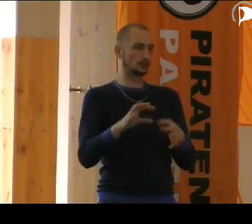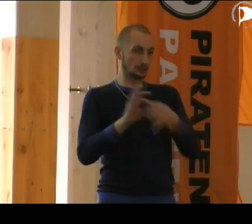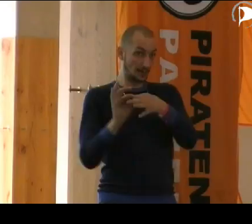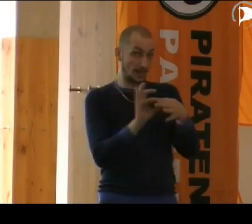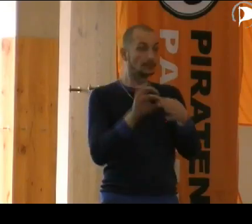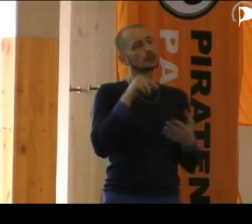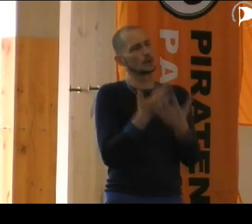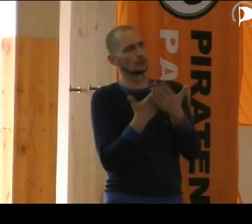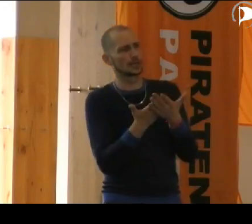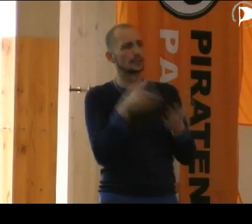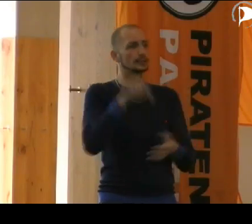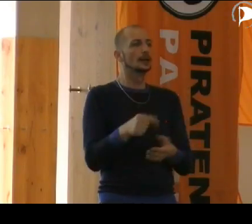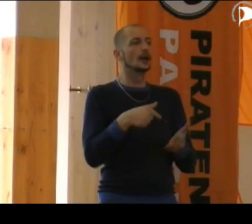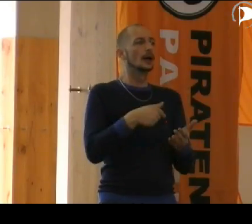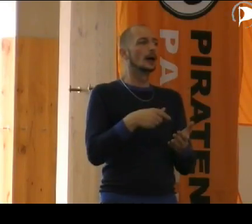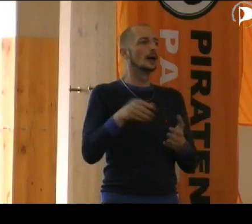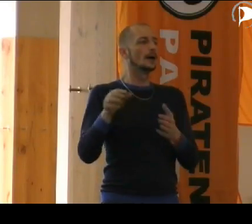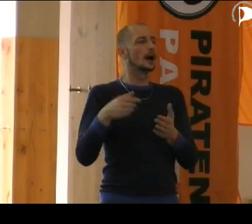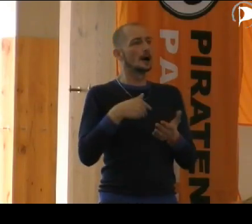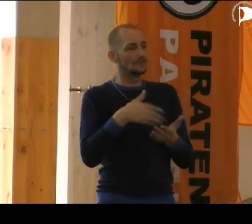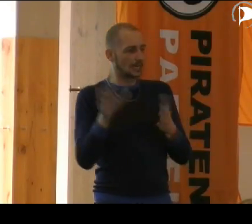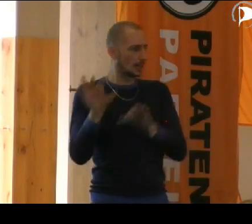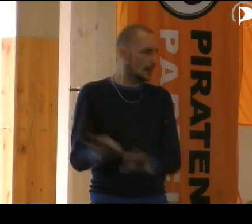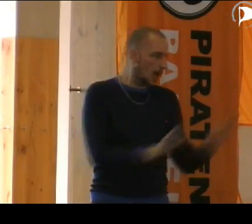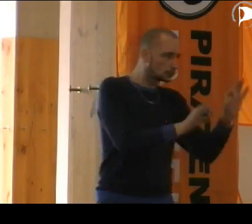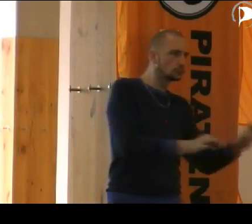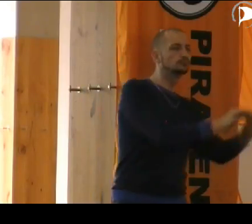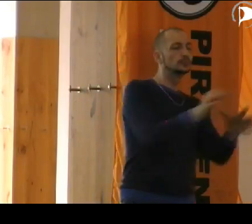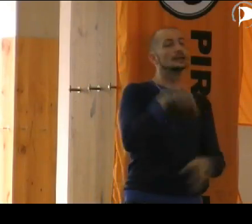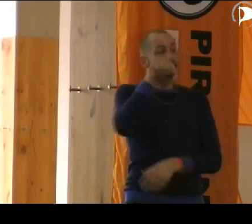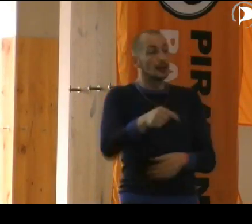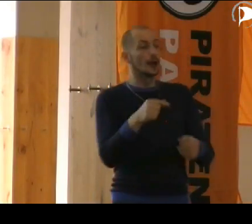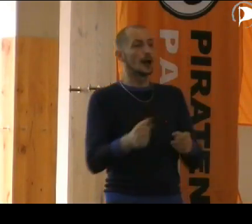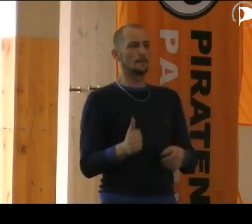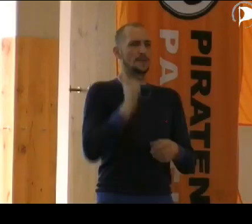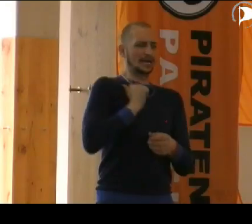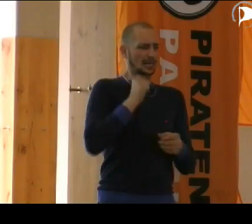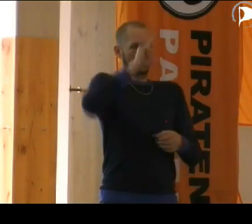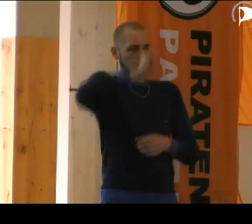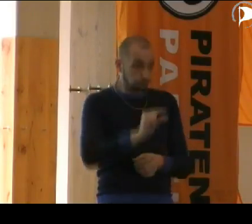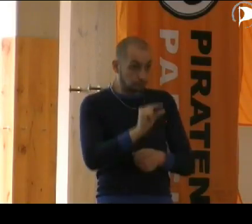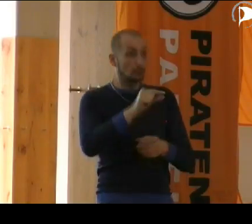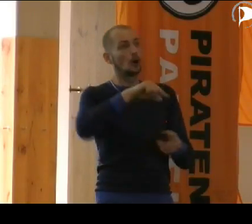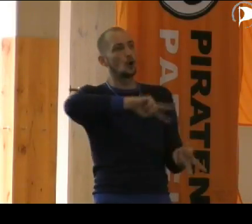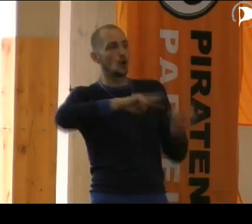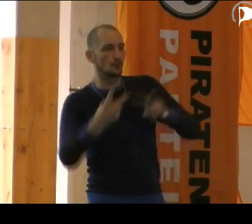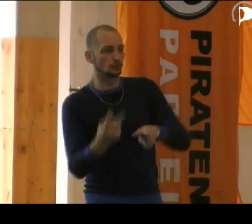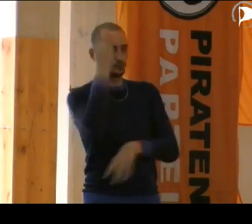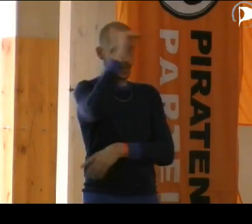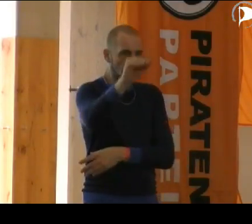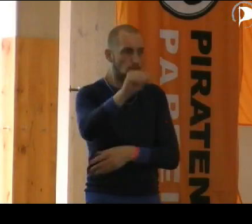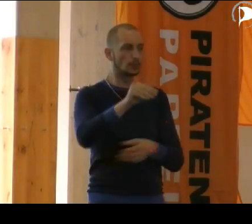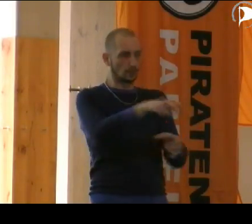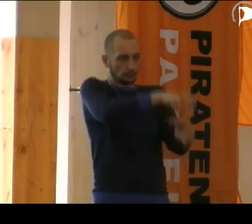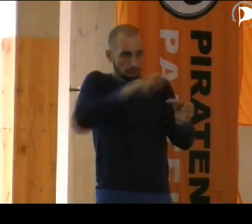die weiterleitung zum mitgliedsanträge anderen auch beitrags mindern schon aus